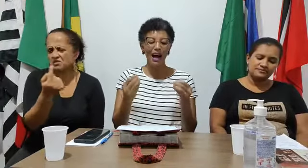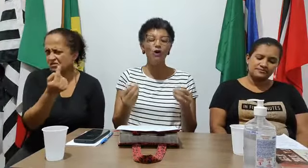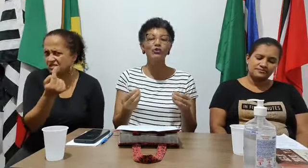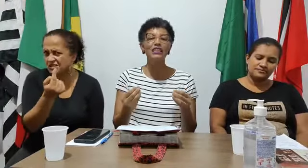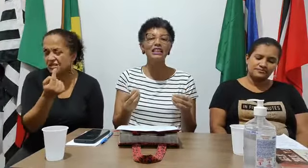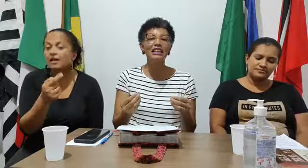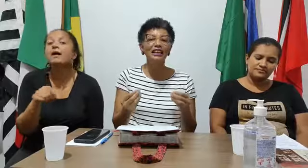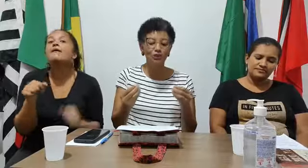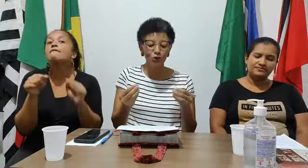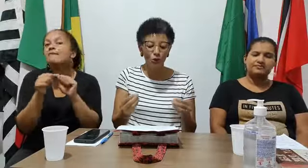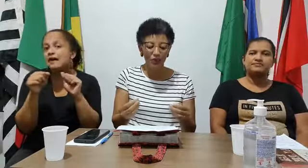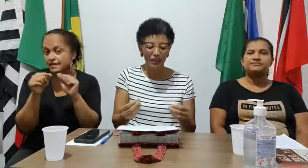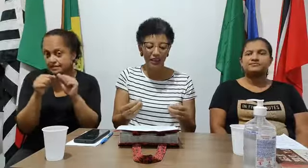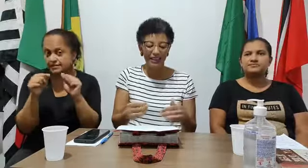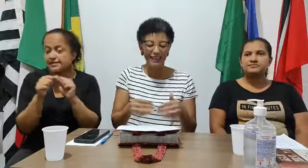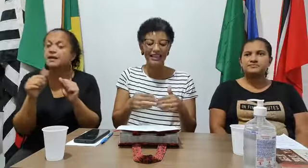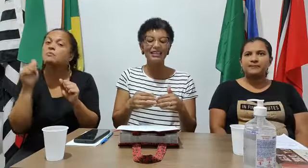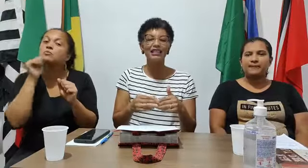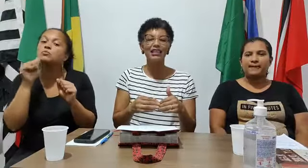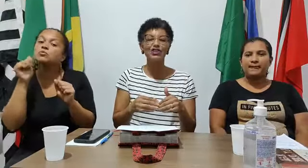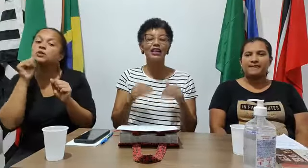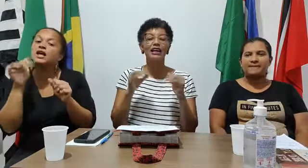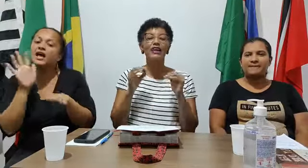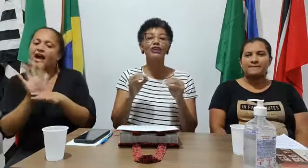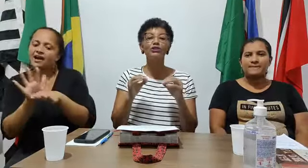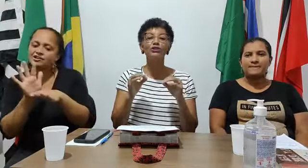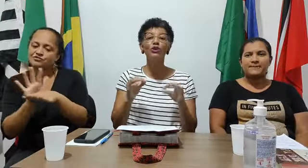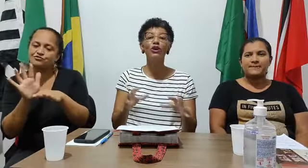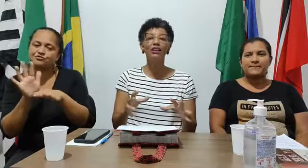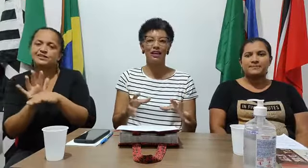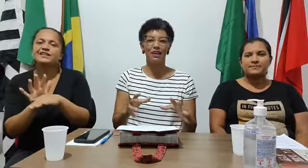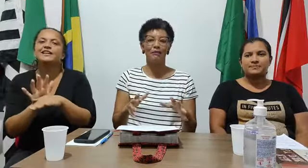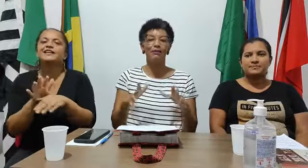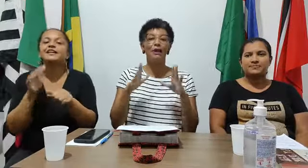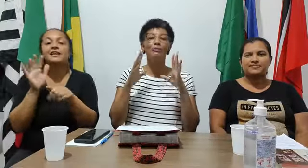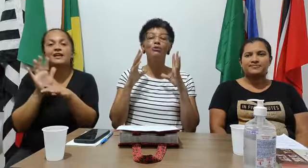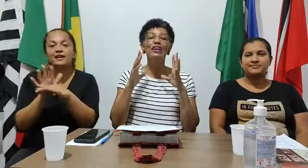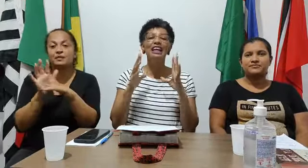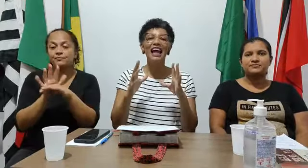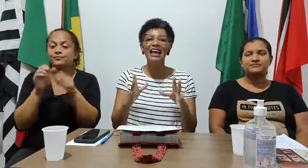uma auxiliadora que lhe seja idônea.